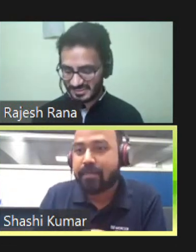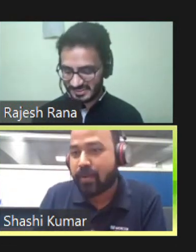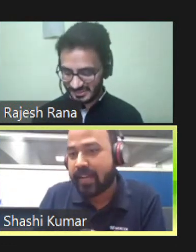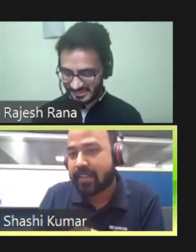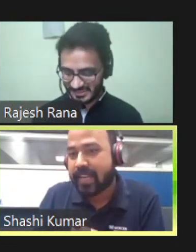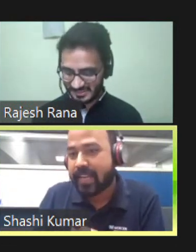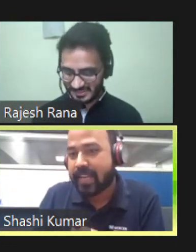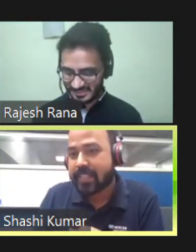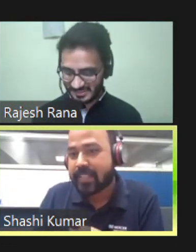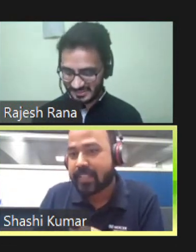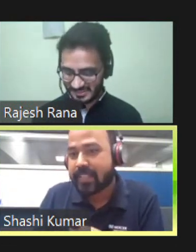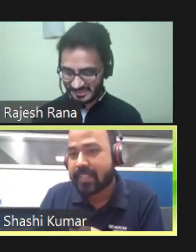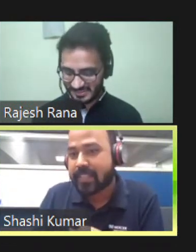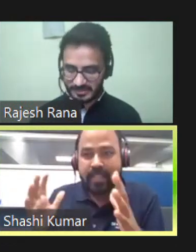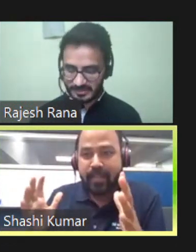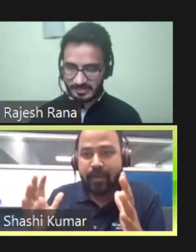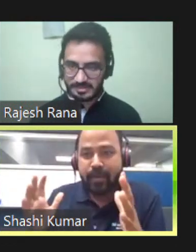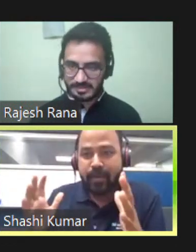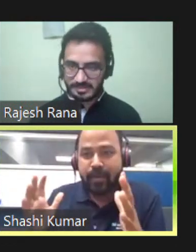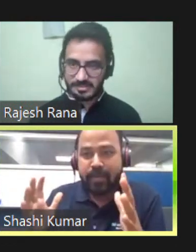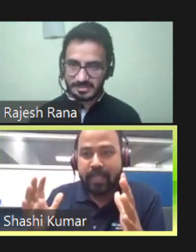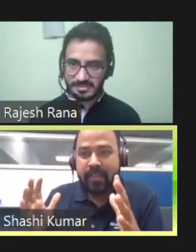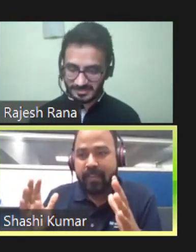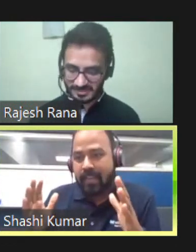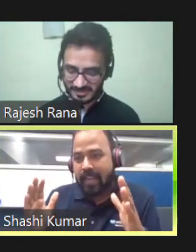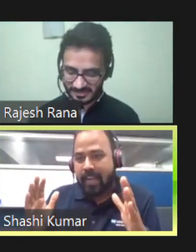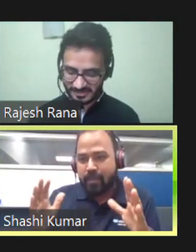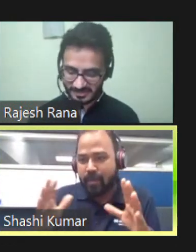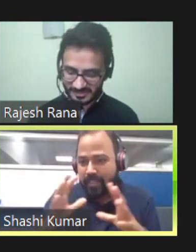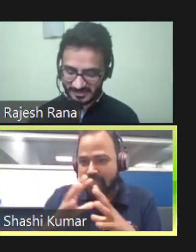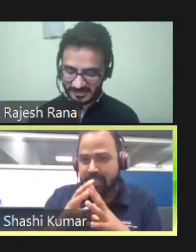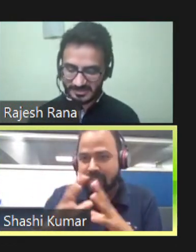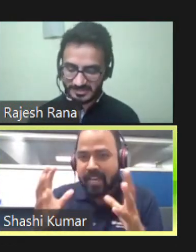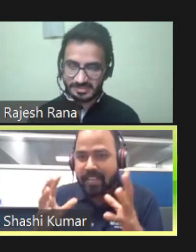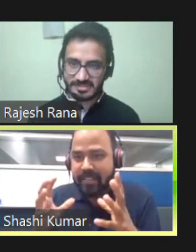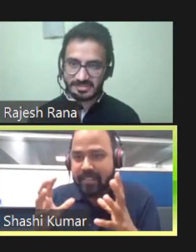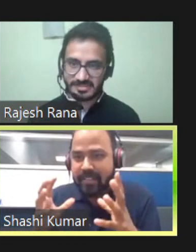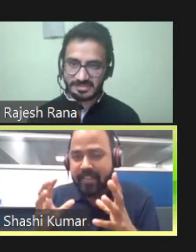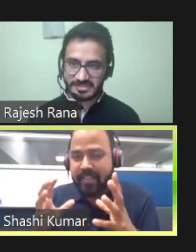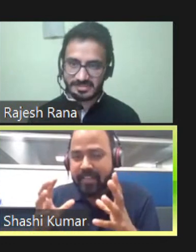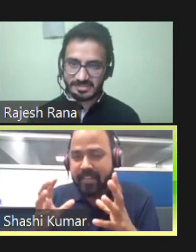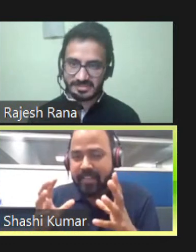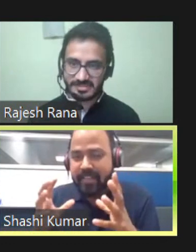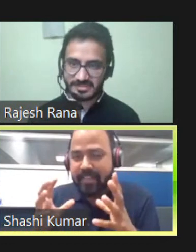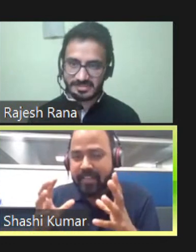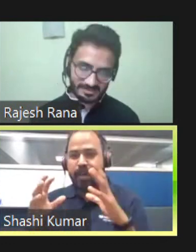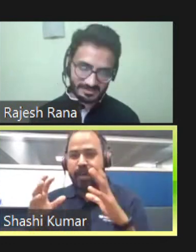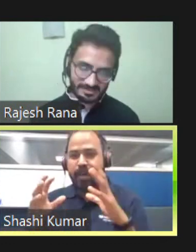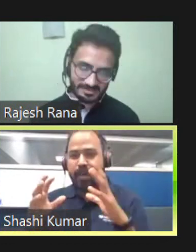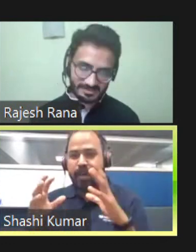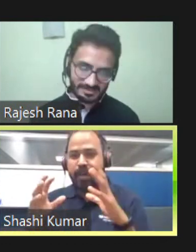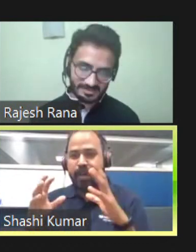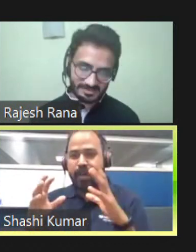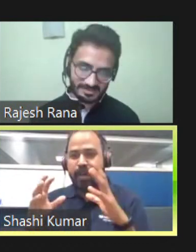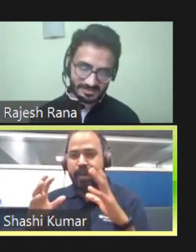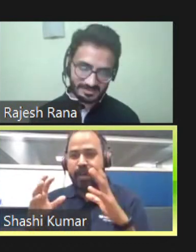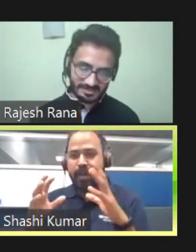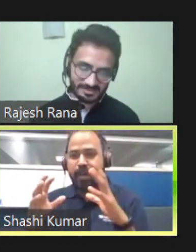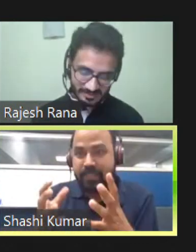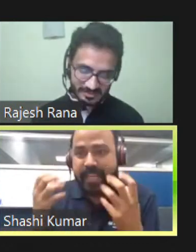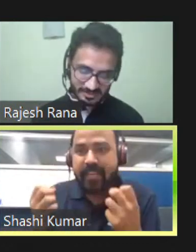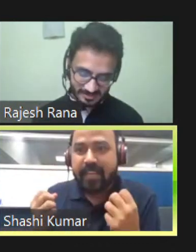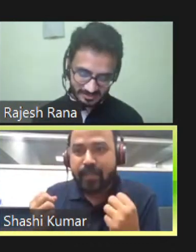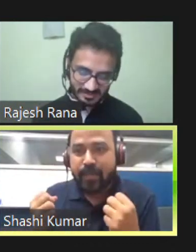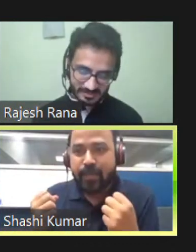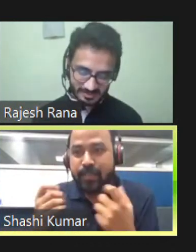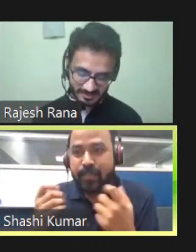very important things. बहुत अच्छा सीखने को मिलेगा and बहुत अच्छे साइंस है यहाँ पे जो आप साइंस अगर